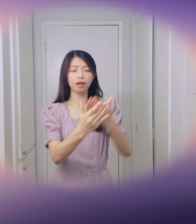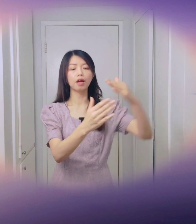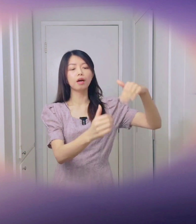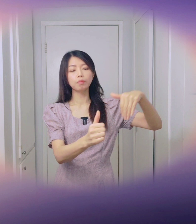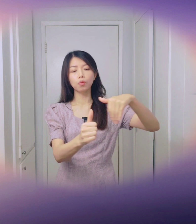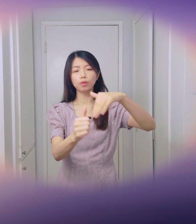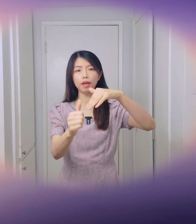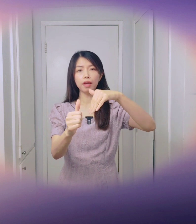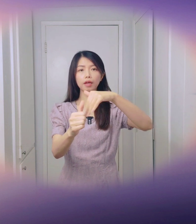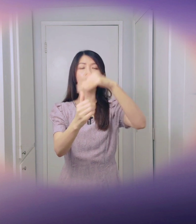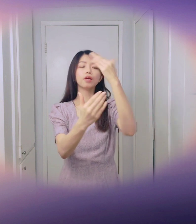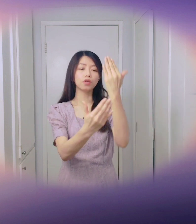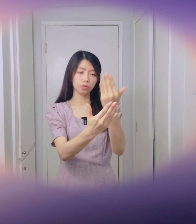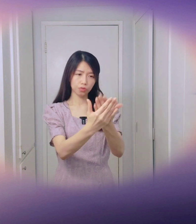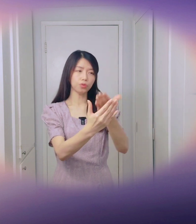뜻입니다.